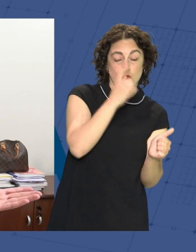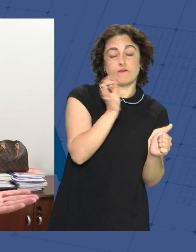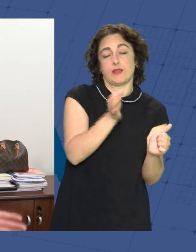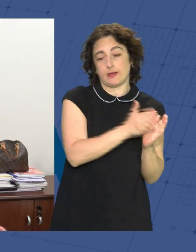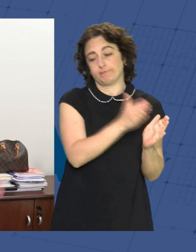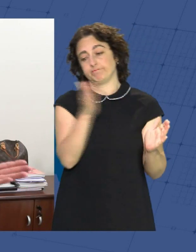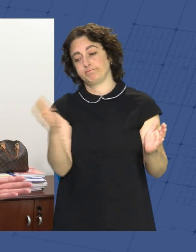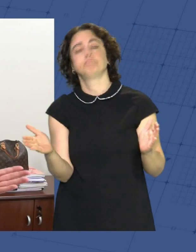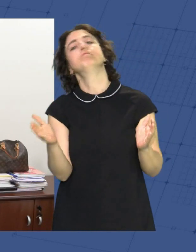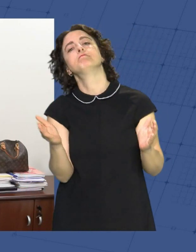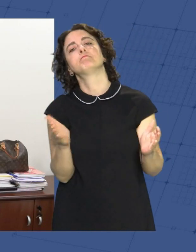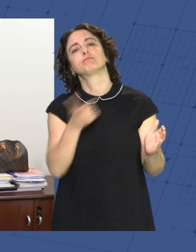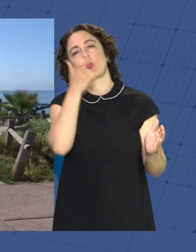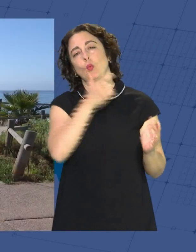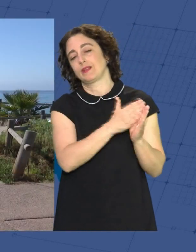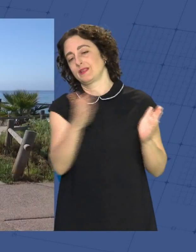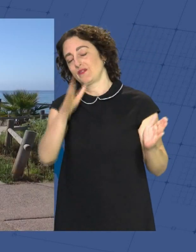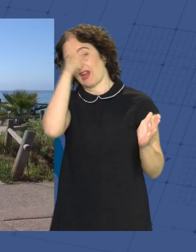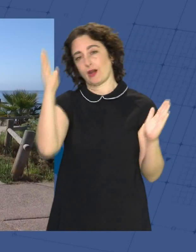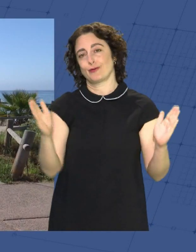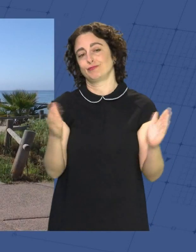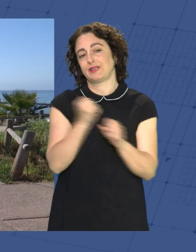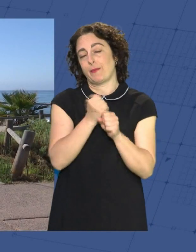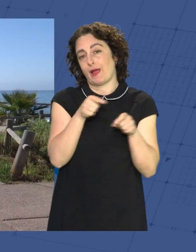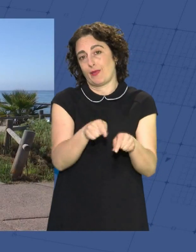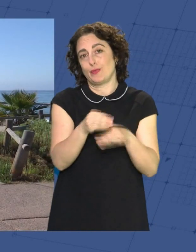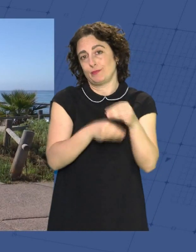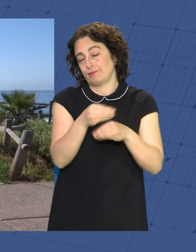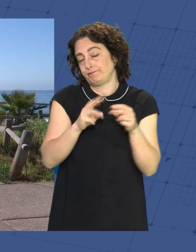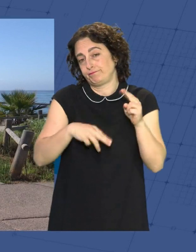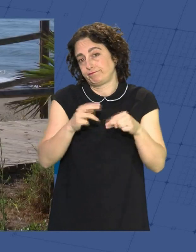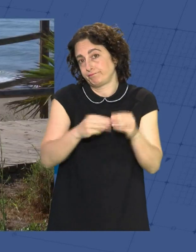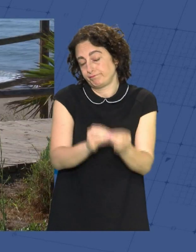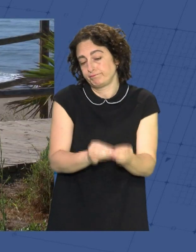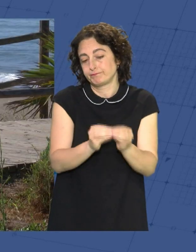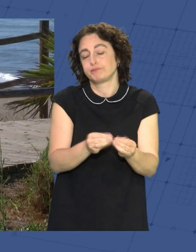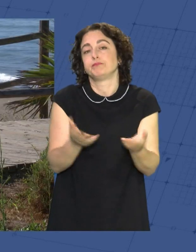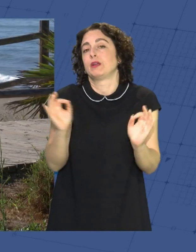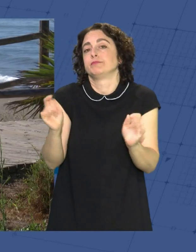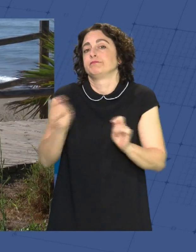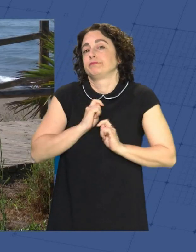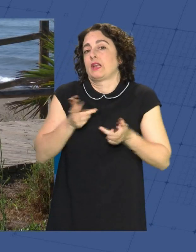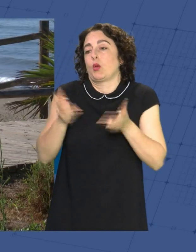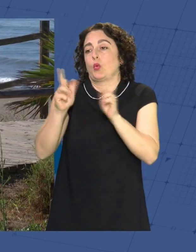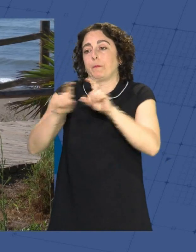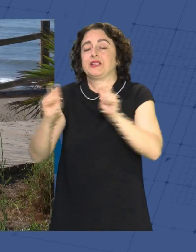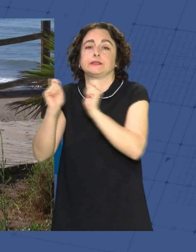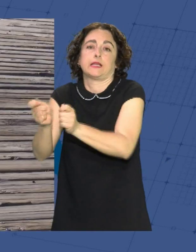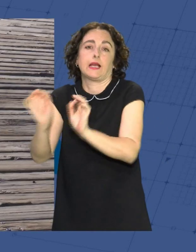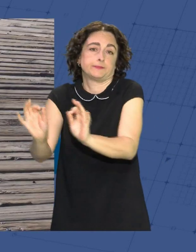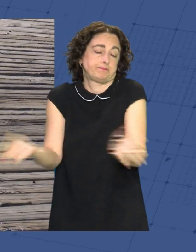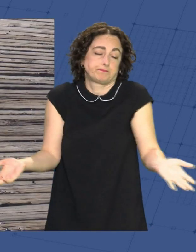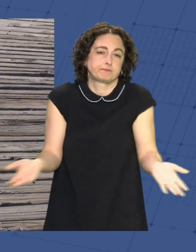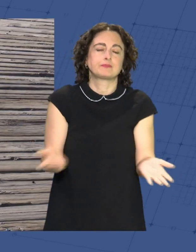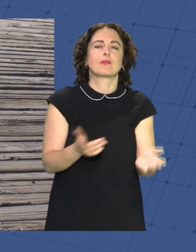que durante todo el verano se estará trabajando en esas pasarelas, pero bueno, la adjudicación es cuando es. El proyecto contempla una